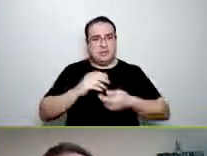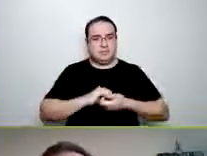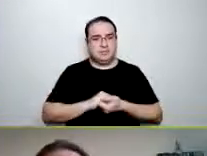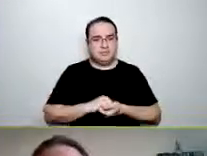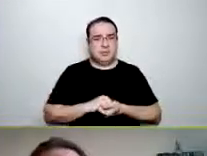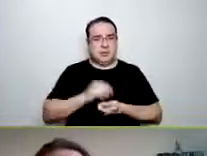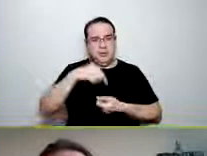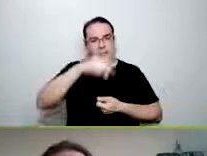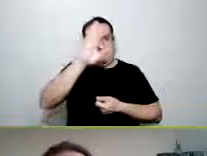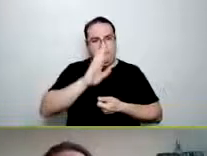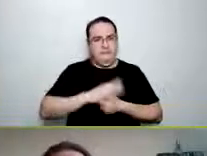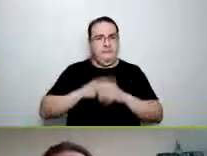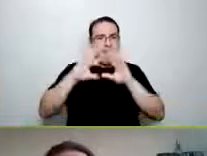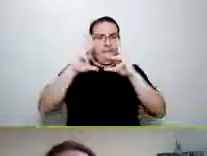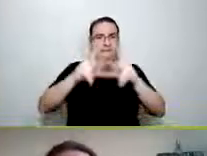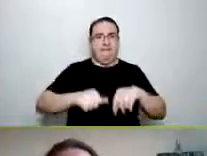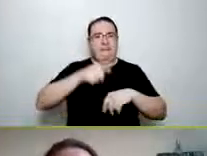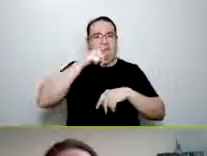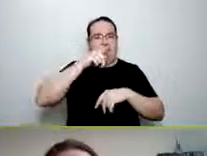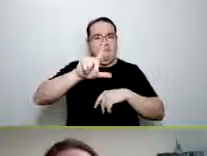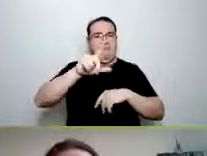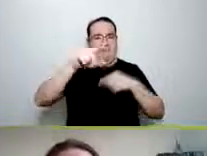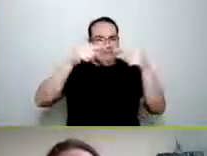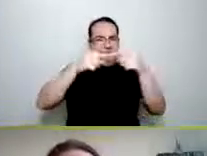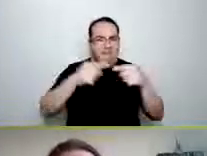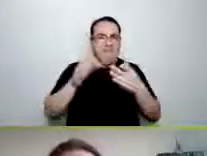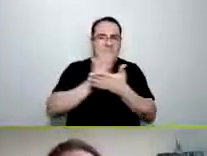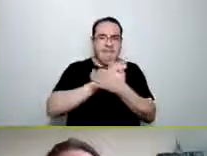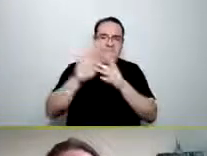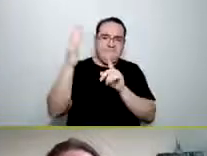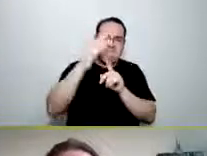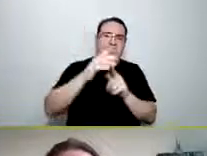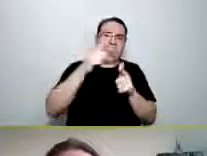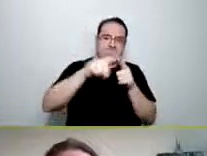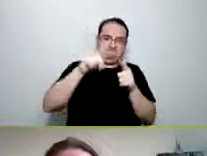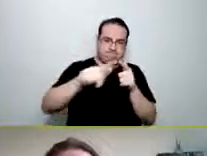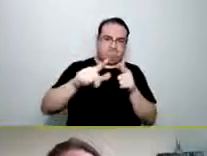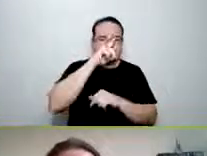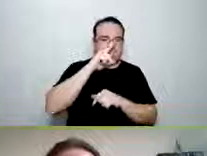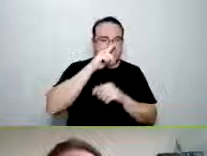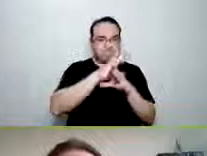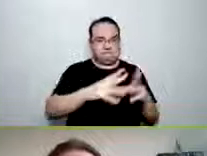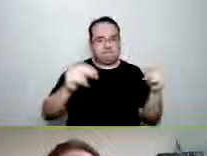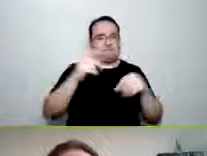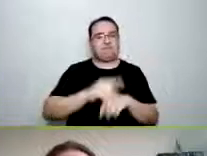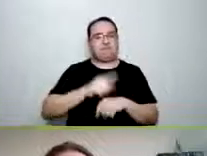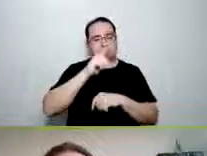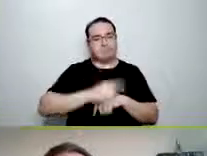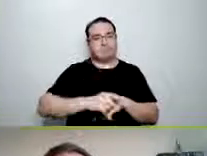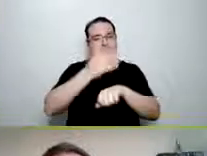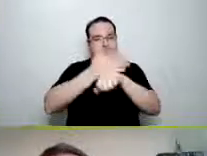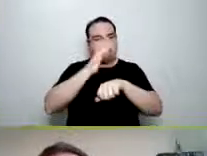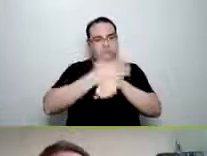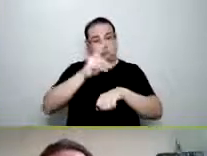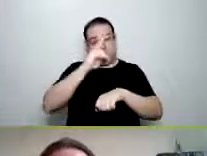que no Brasil, todas as línguas são, de alguma forma, ameaçadas, né? Aqui, as brancas são aquelas que sofrem pressão,